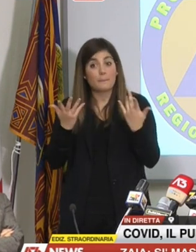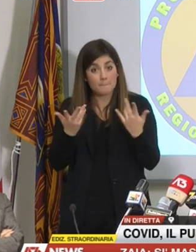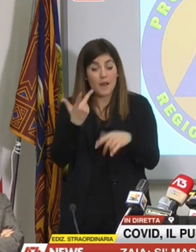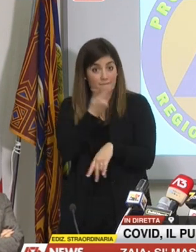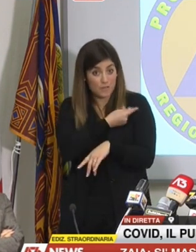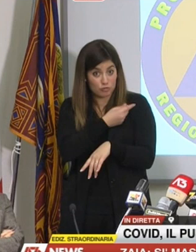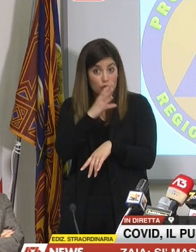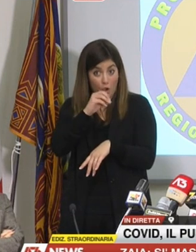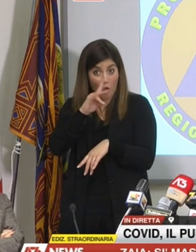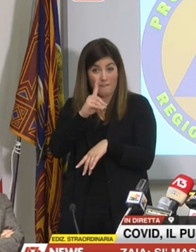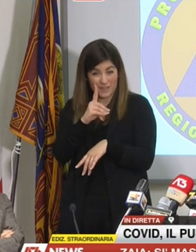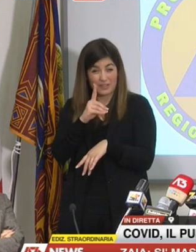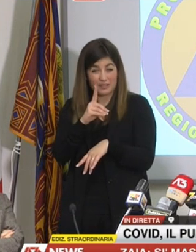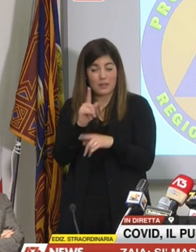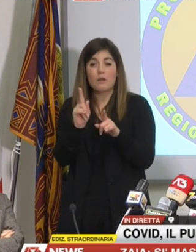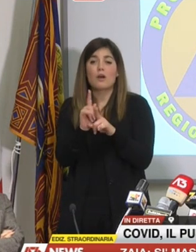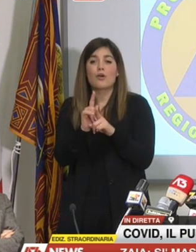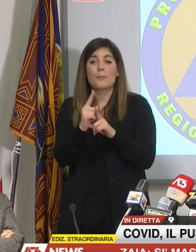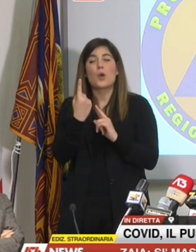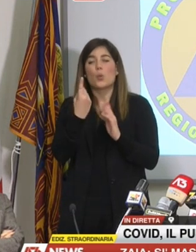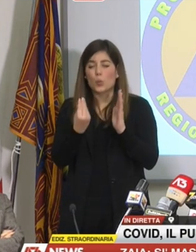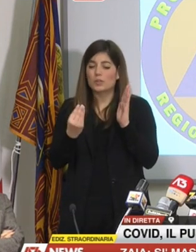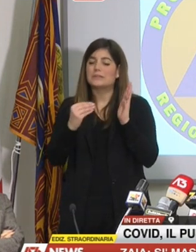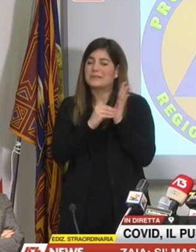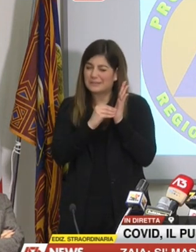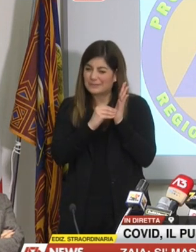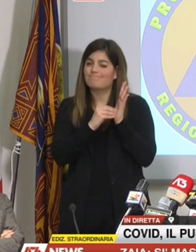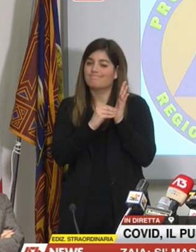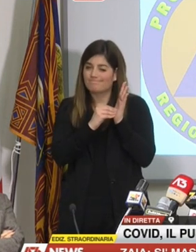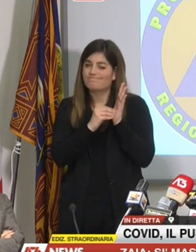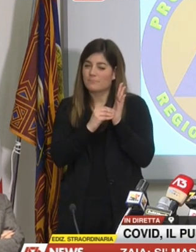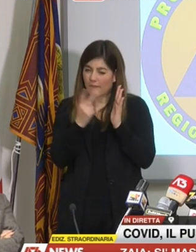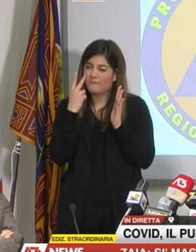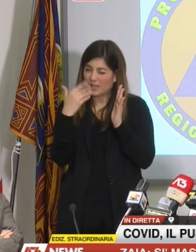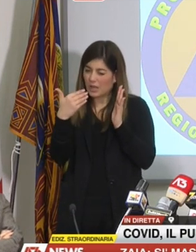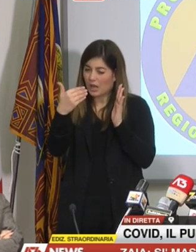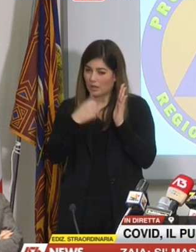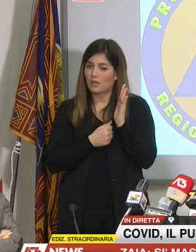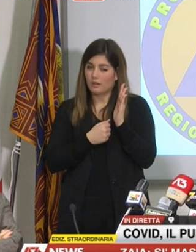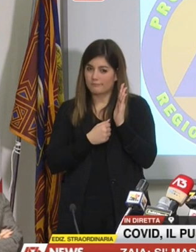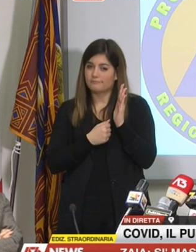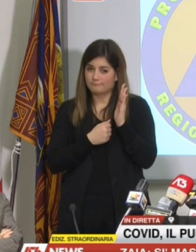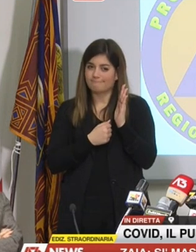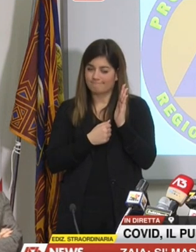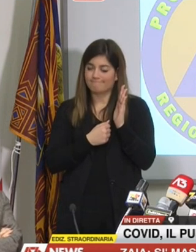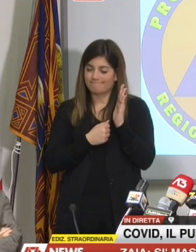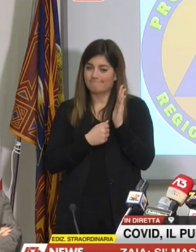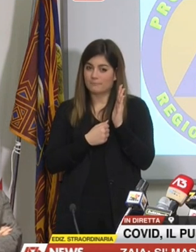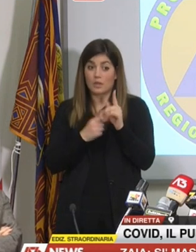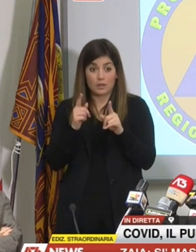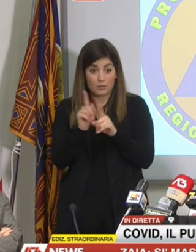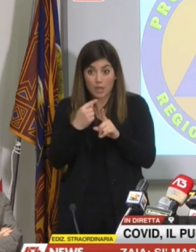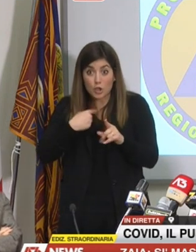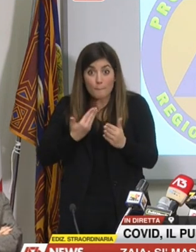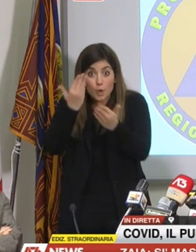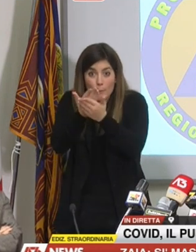non resterà come al solito ignoto. Vedrete, avviso sempre i soliti, non sto proponendo ste